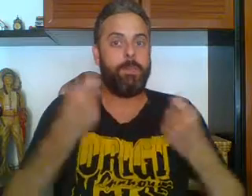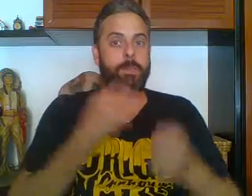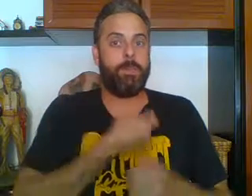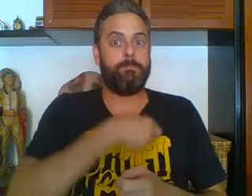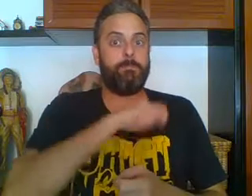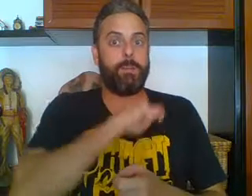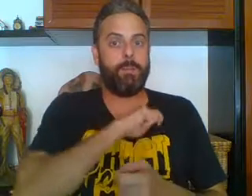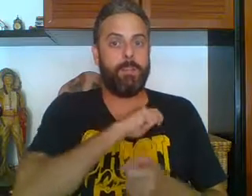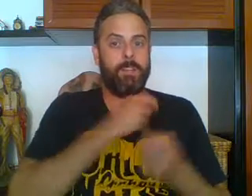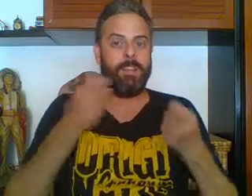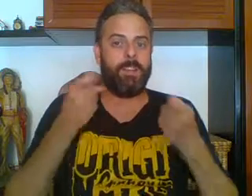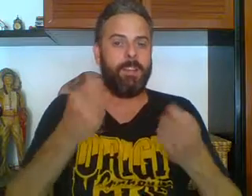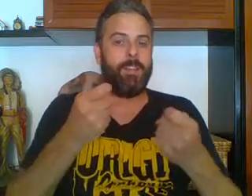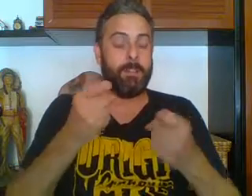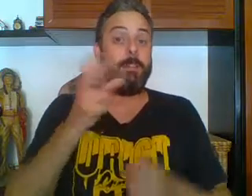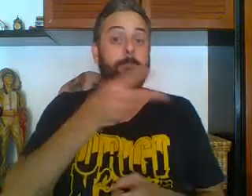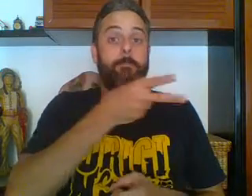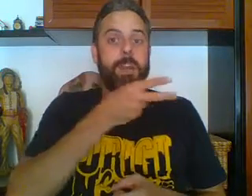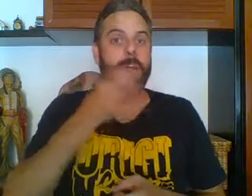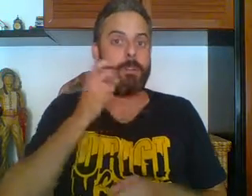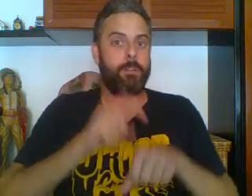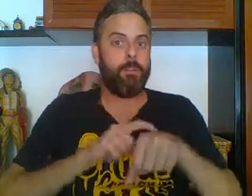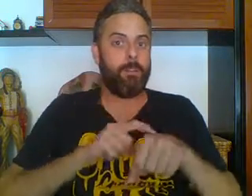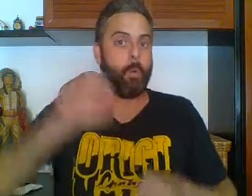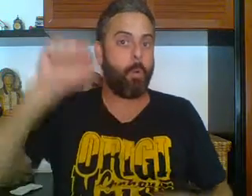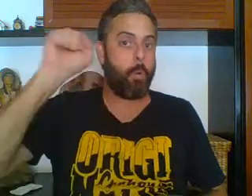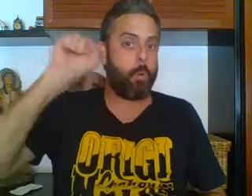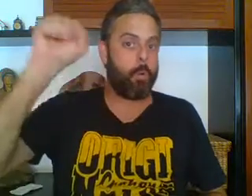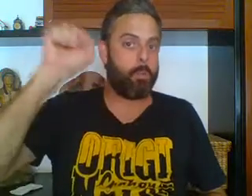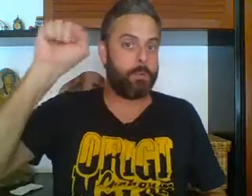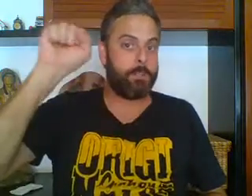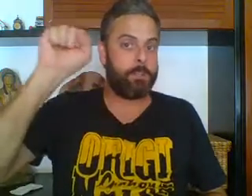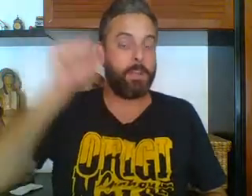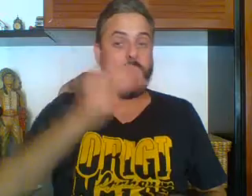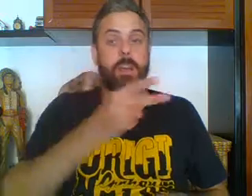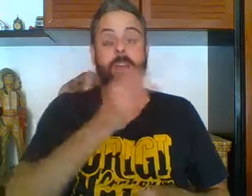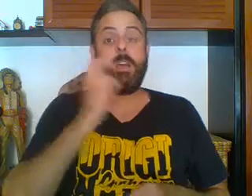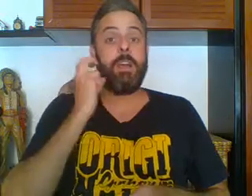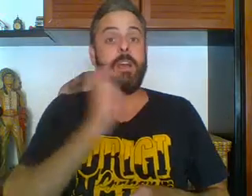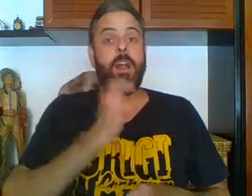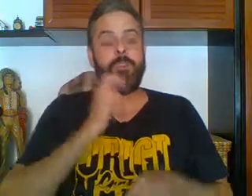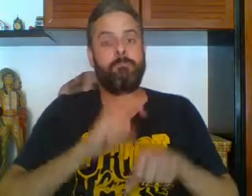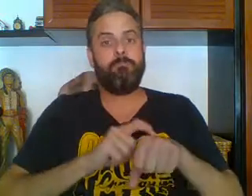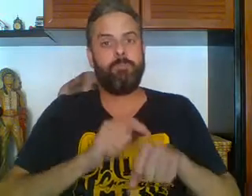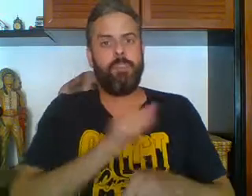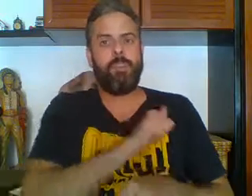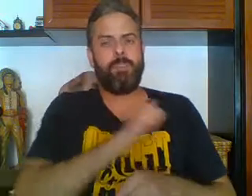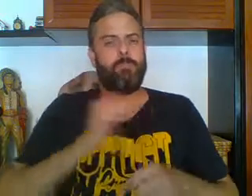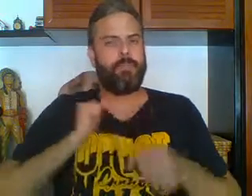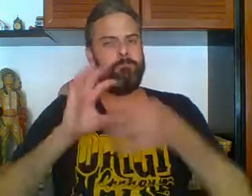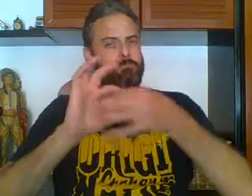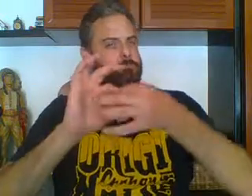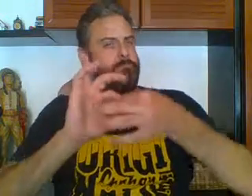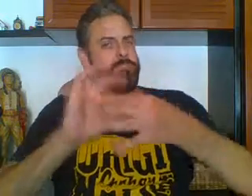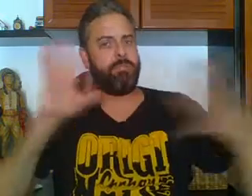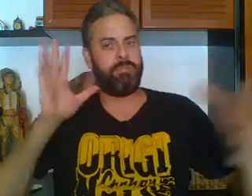delante, que llega ahí a correr el coche de dirección de carrera. 40 como mucho, Sí, poca gente queda, poca gente. Va a ser durísimo al final,